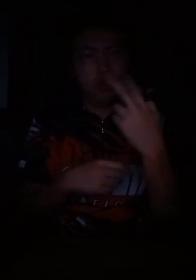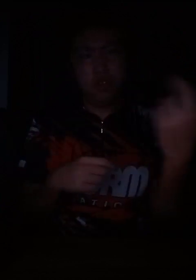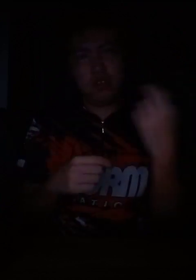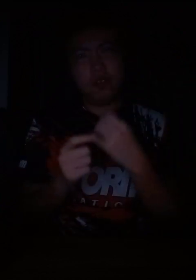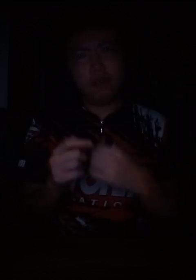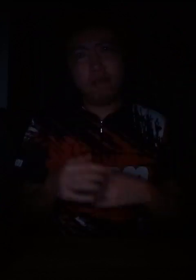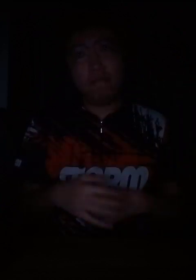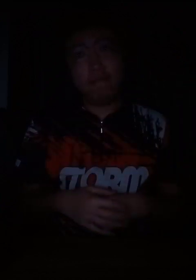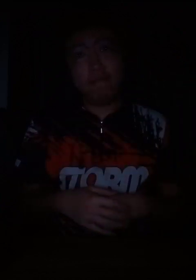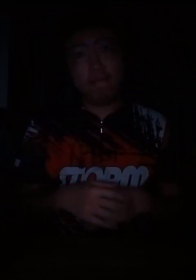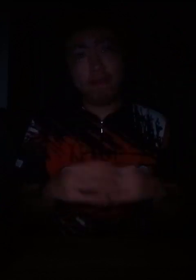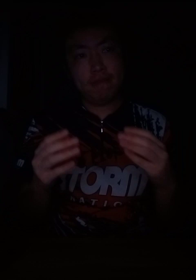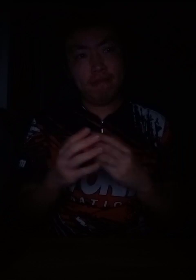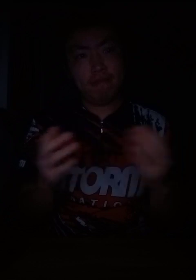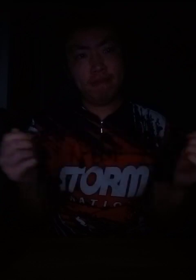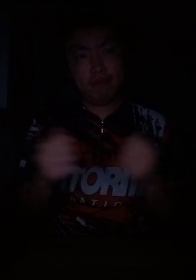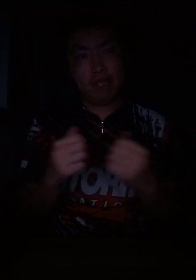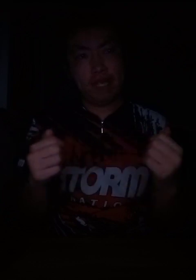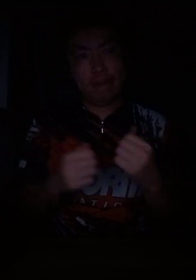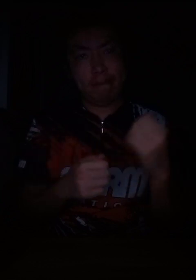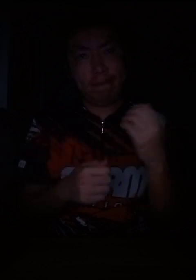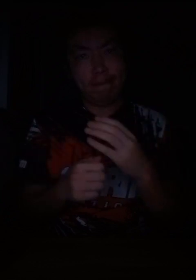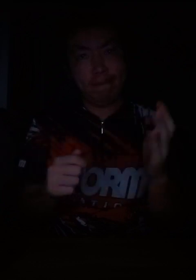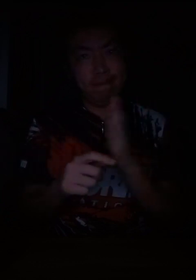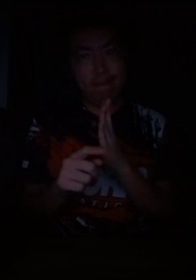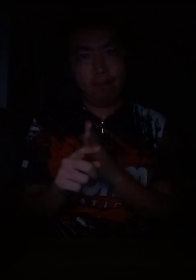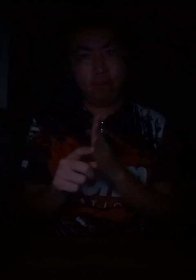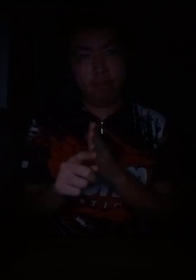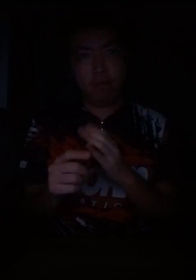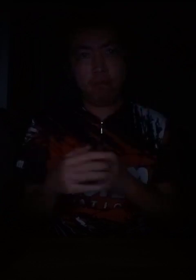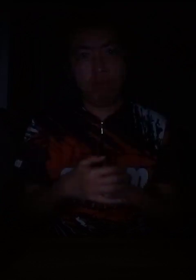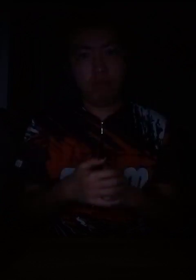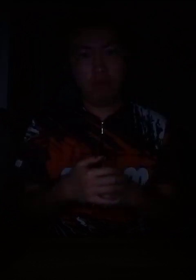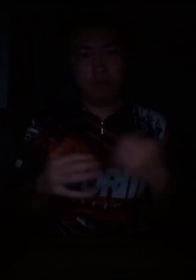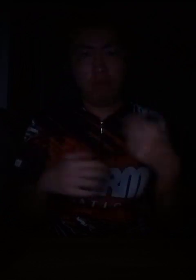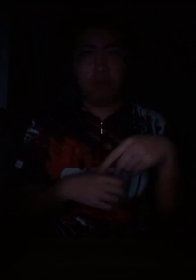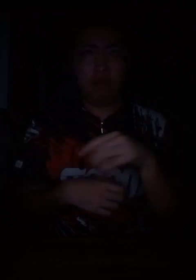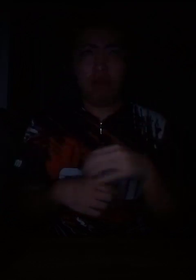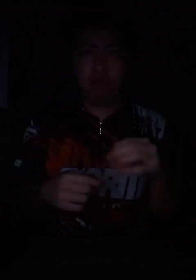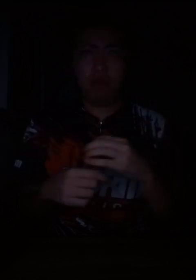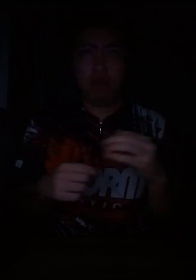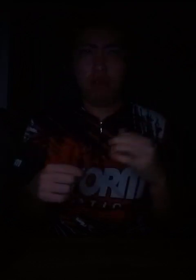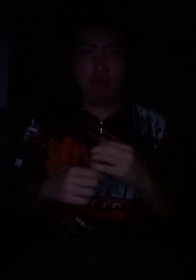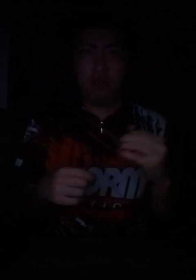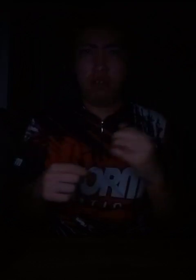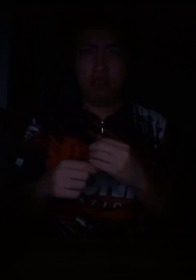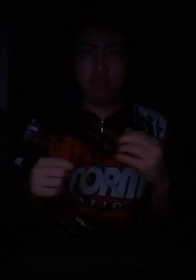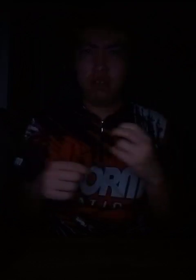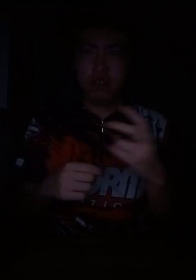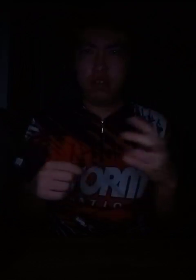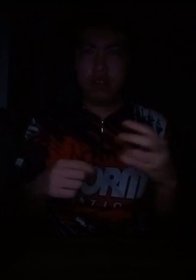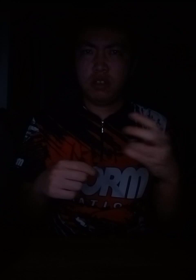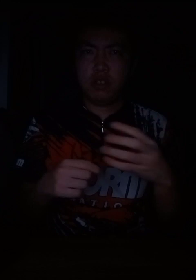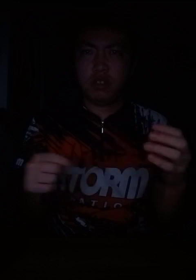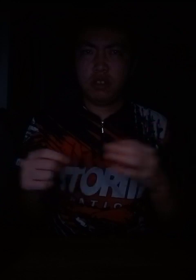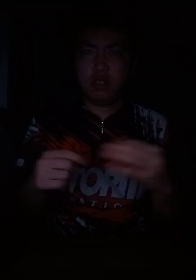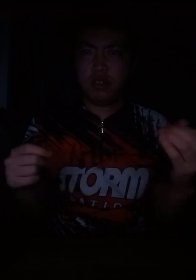건데요. 그래도 직접 폭행을 당한 승객은 없었습니다. 난동이 계속되자 놀란 승객들은 하나둘 버스 뒤쪽으로 몸을